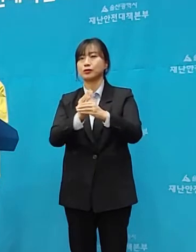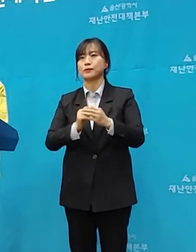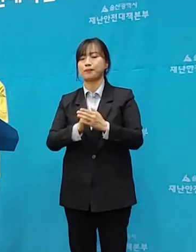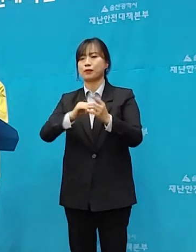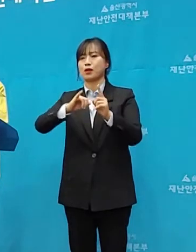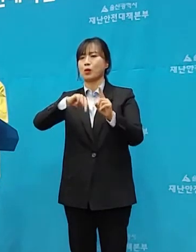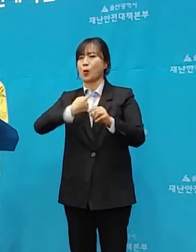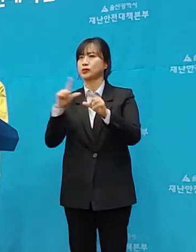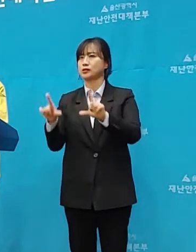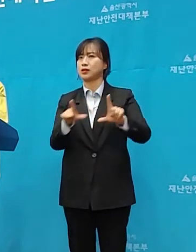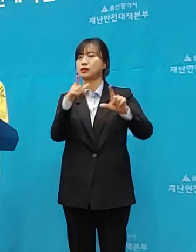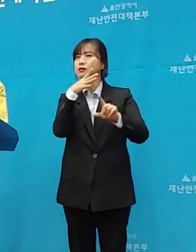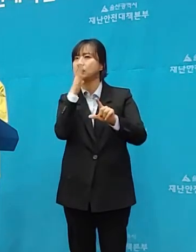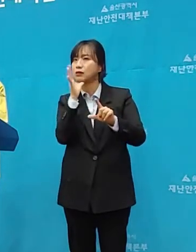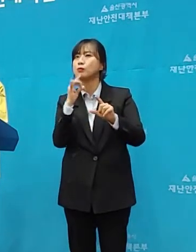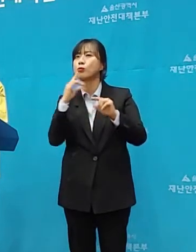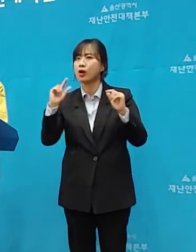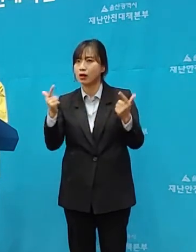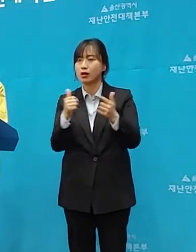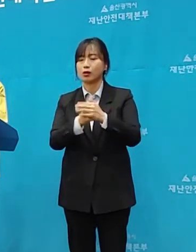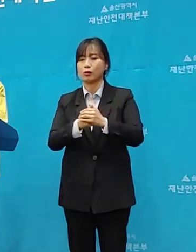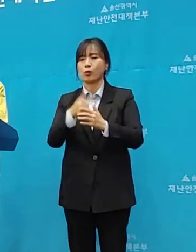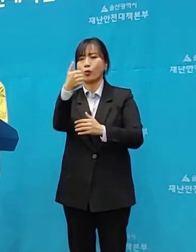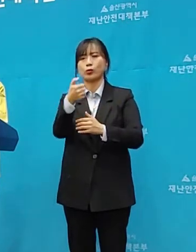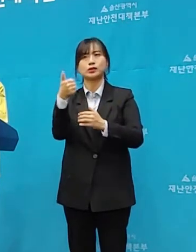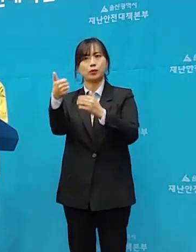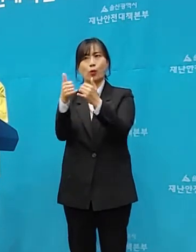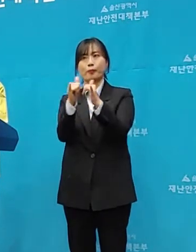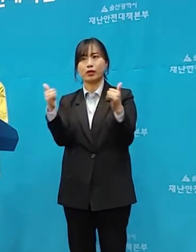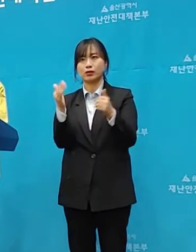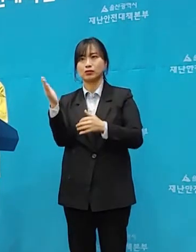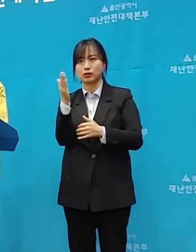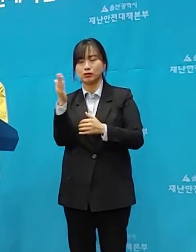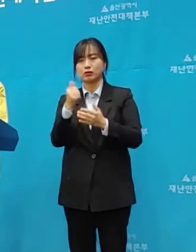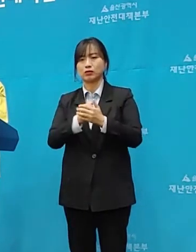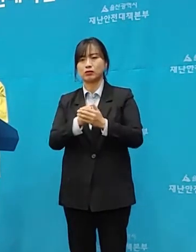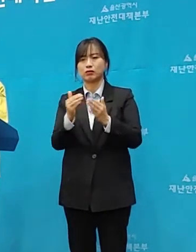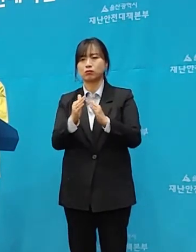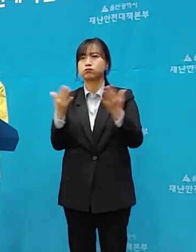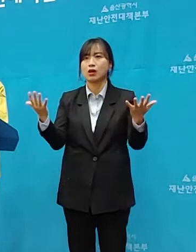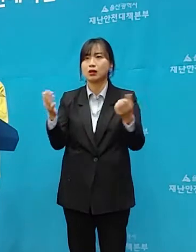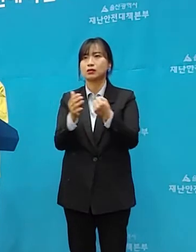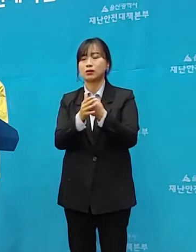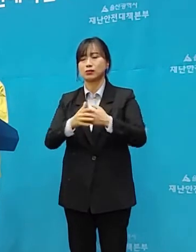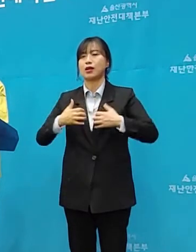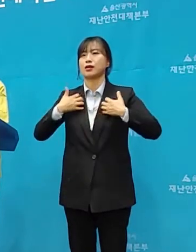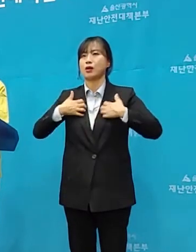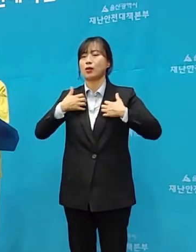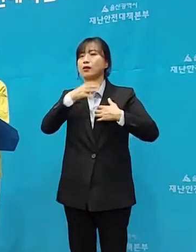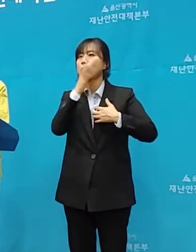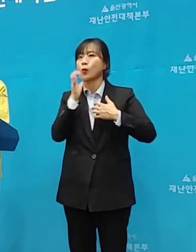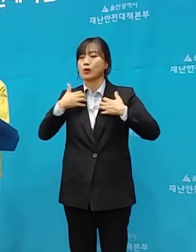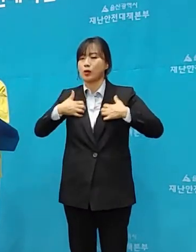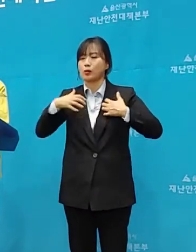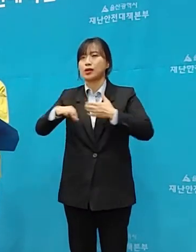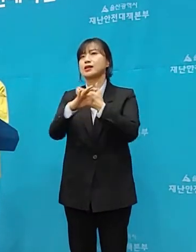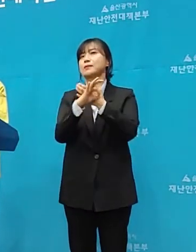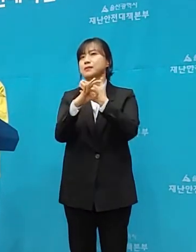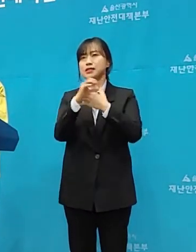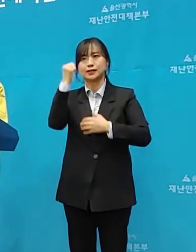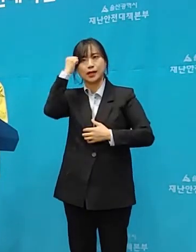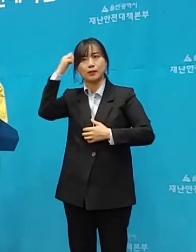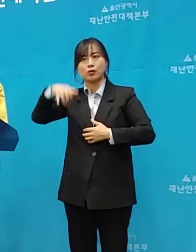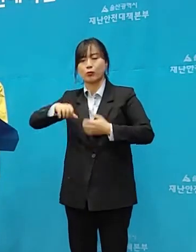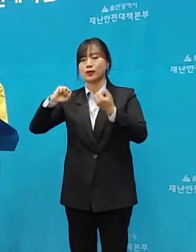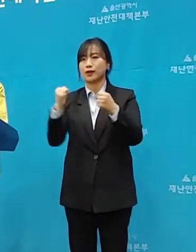1인 어르신 등 이재민 55명이 발생해 경로당 등 임시